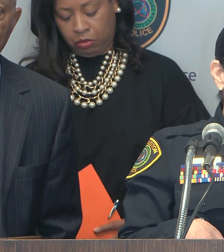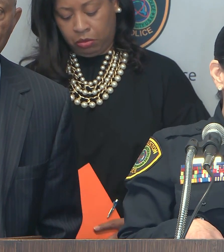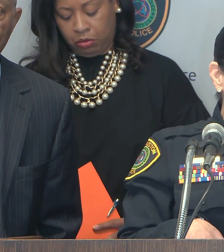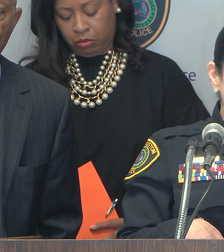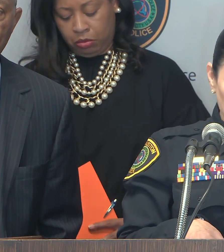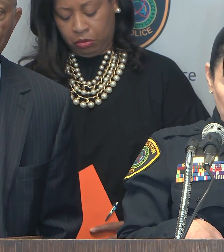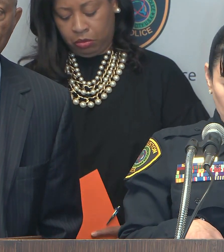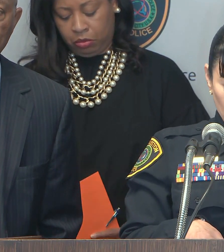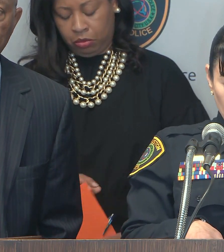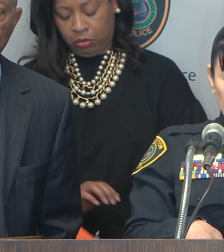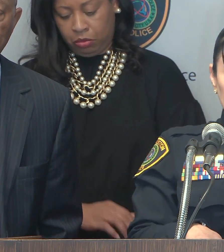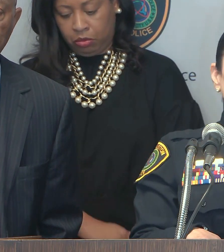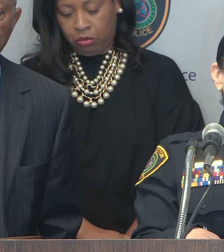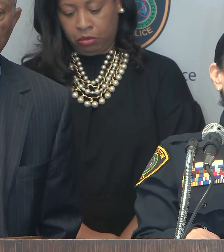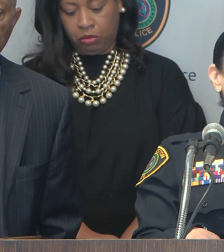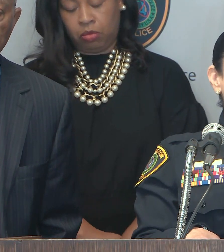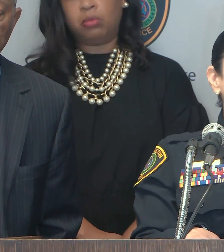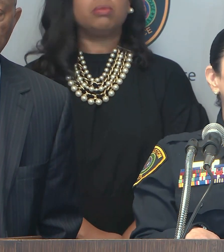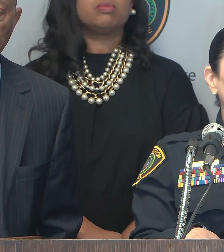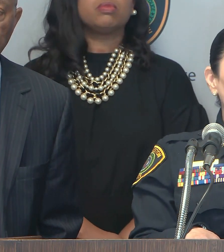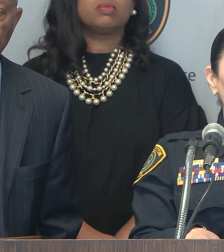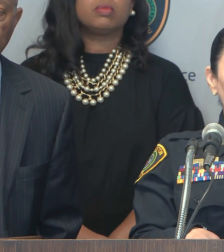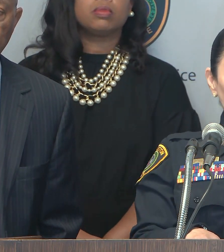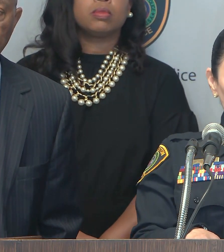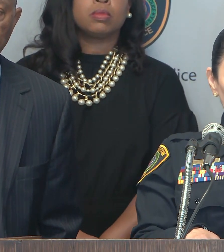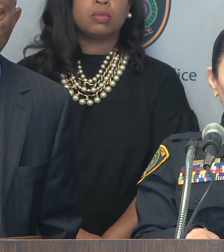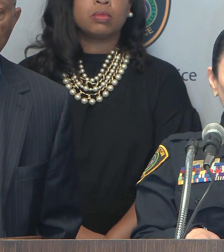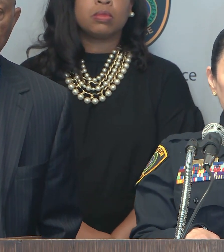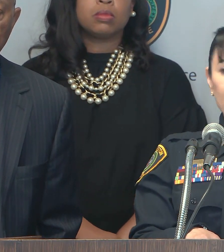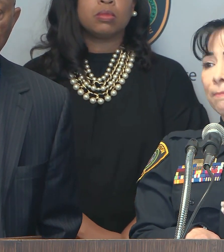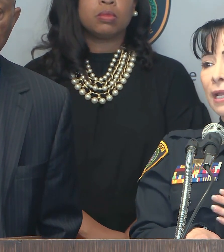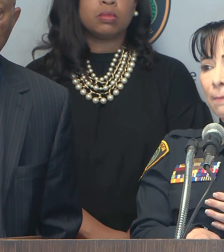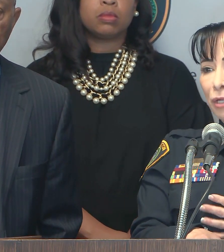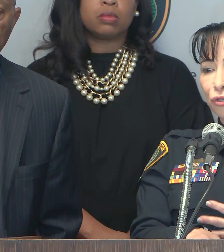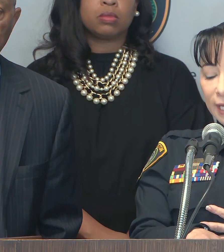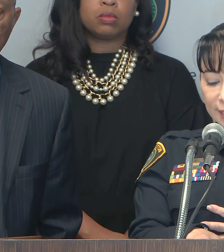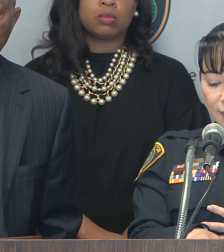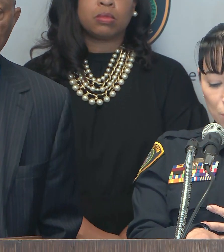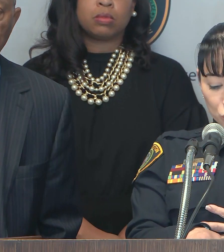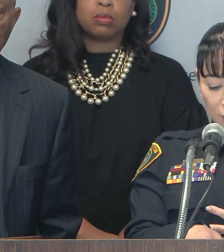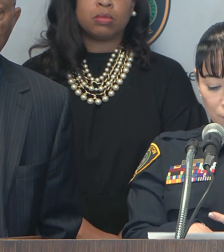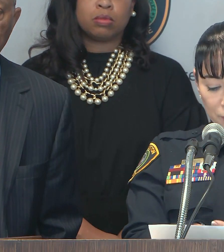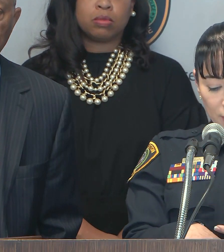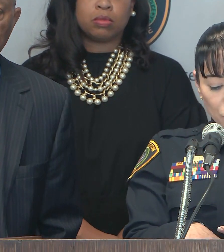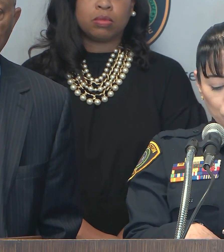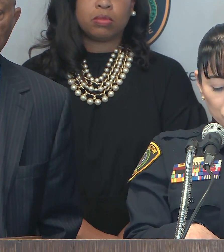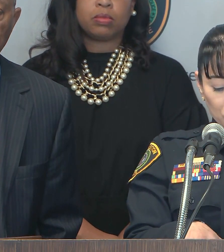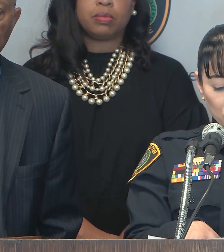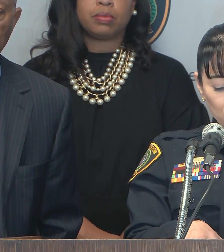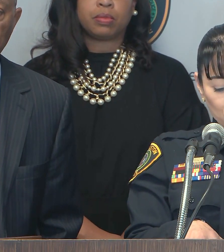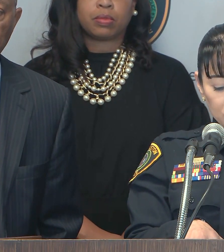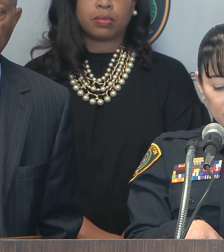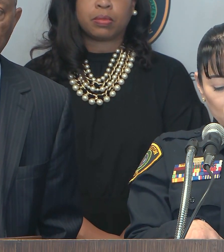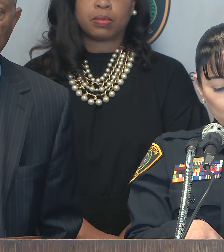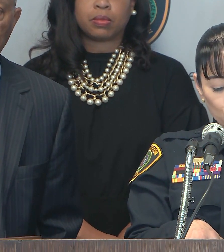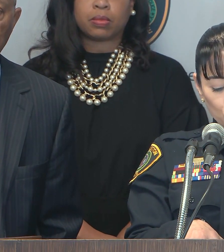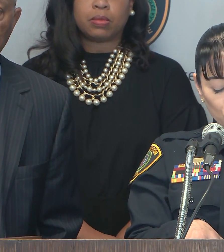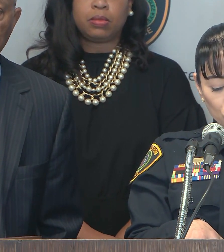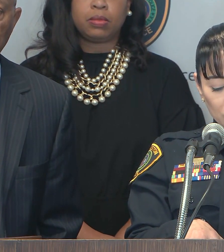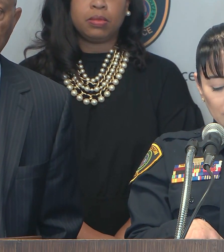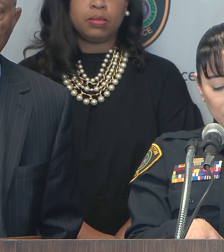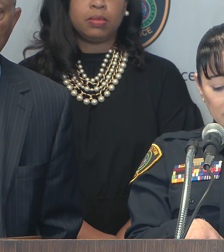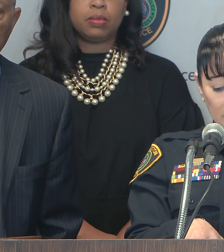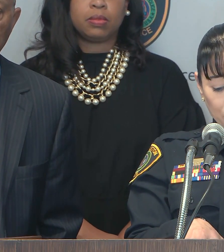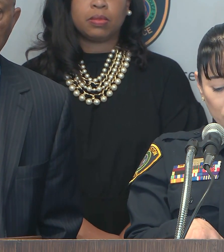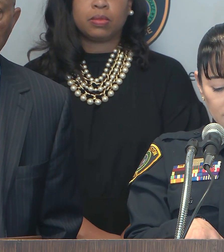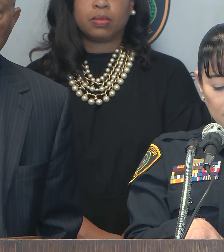está abusando y a buscar recursos para la persona que está abusado. Nosotros tenemos